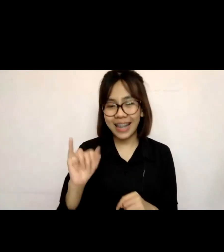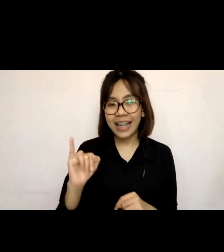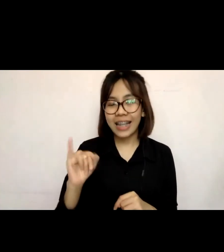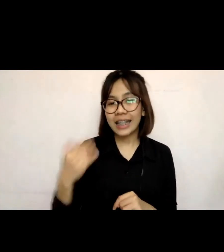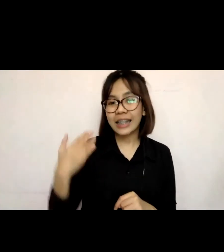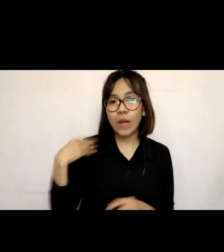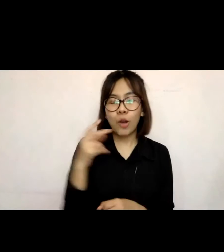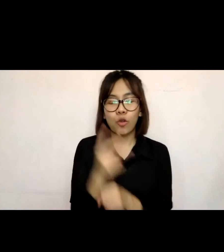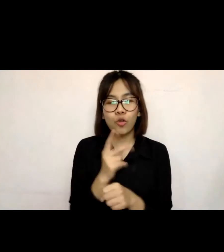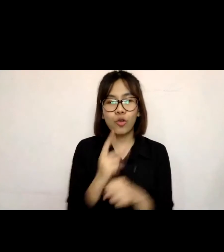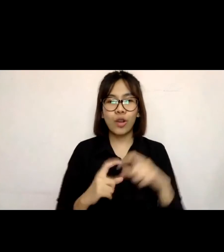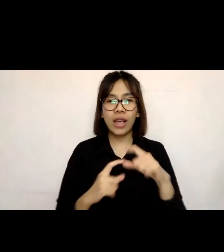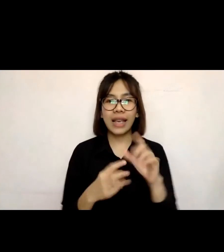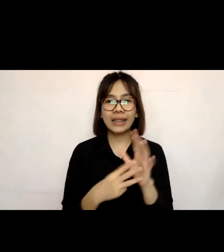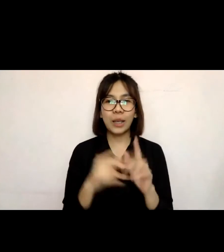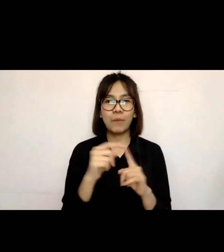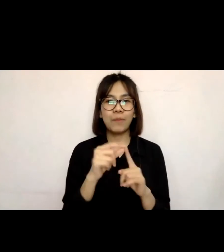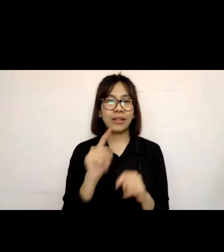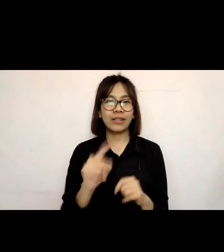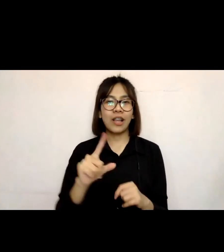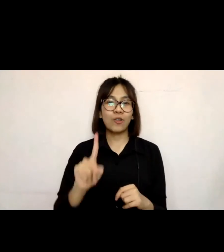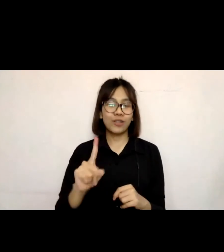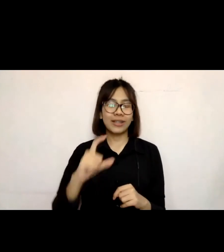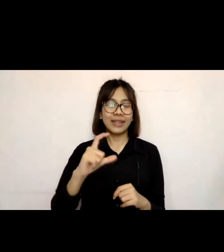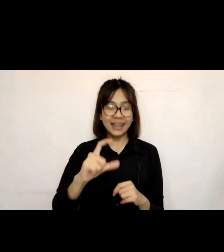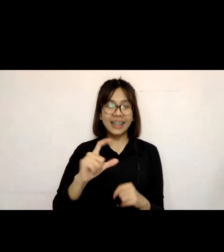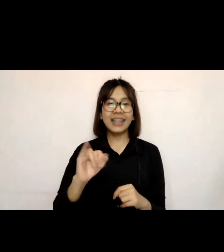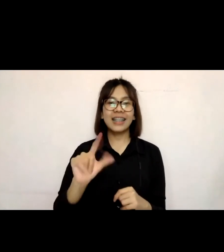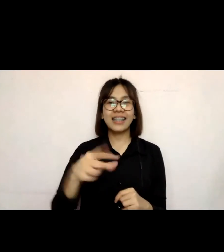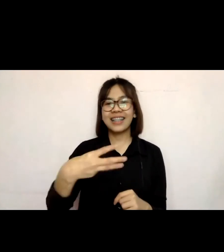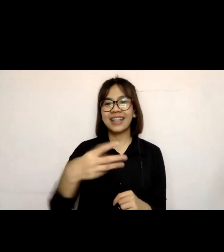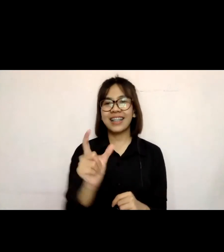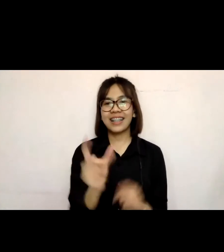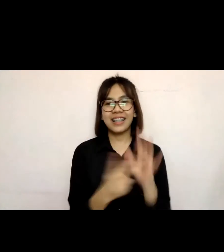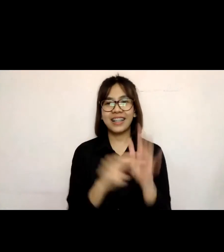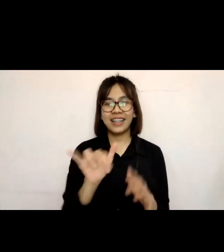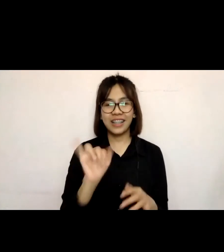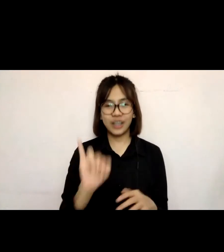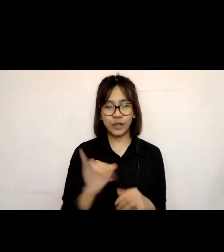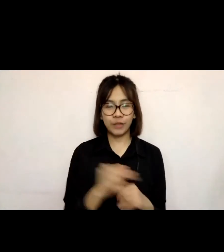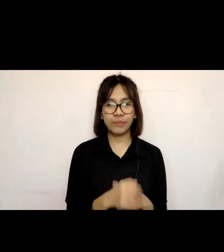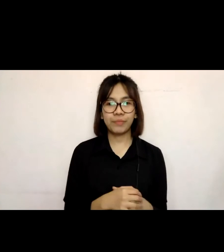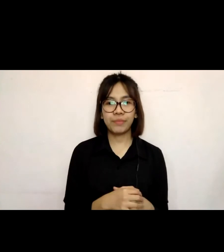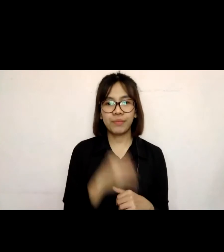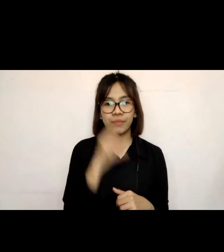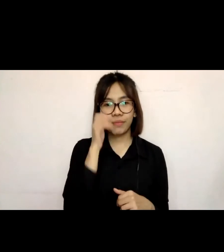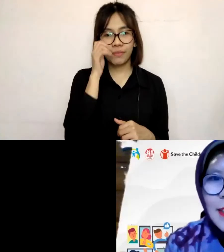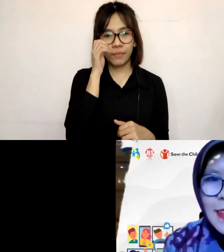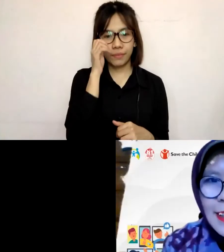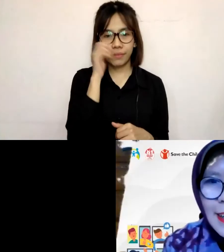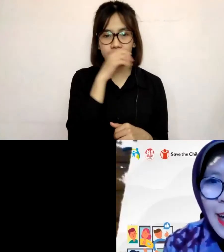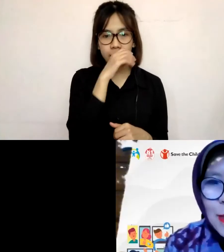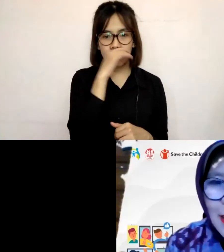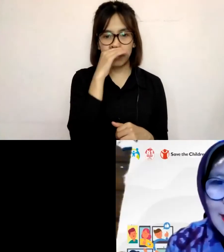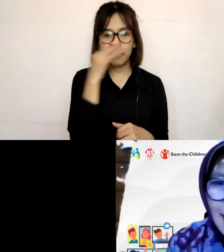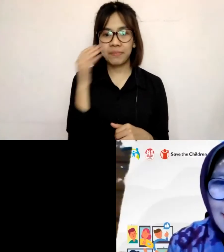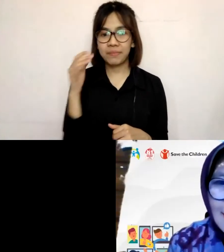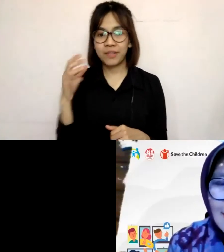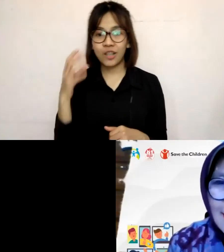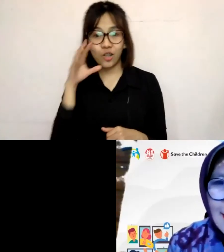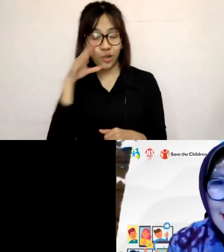antaranya memenuhi hak dan fasilitas setiap anak, baik perempuan maupun laki-laki. Misalnya yang pertama, pembelajaran yang